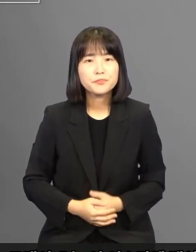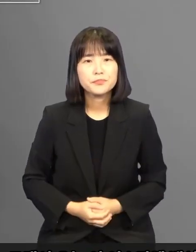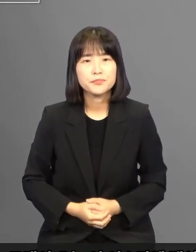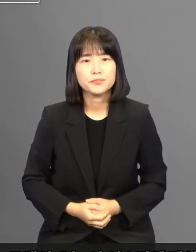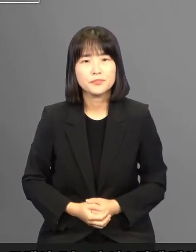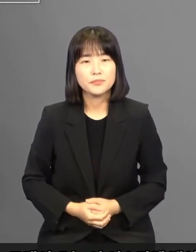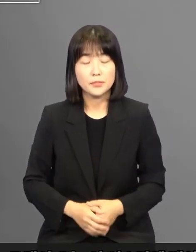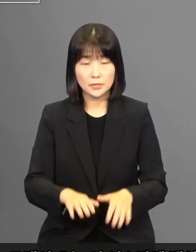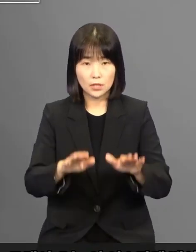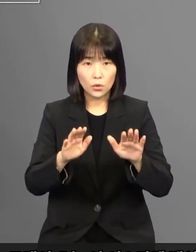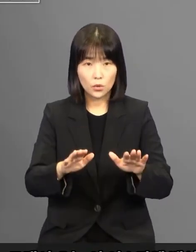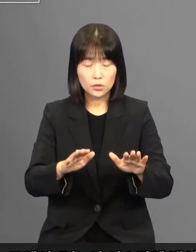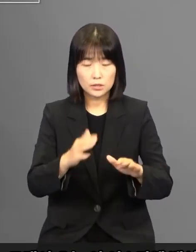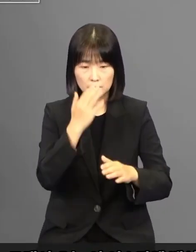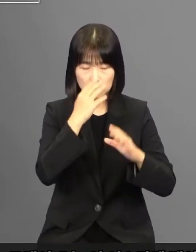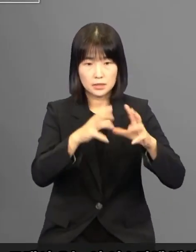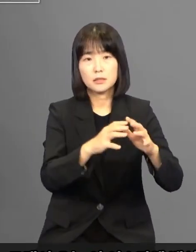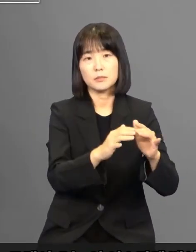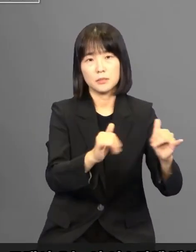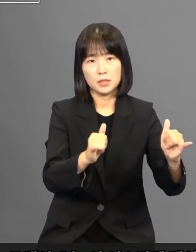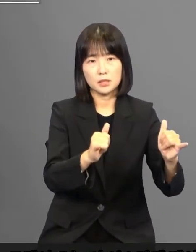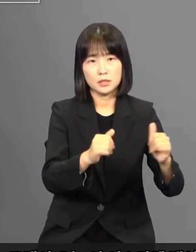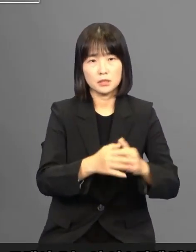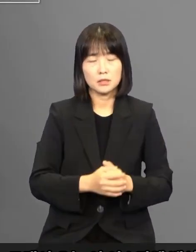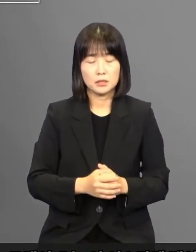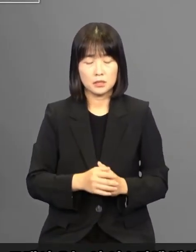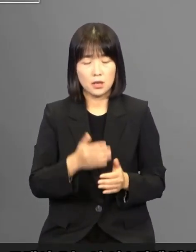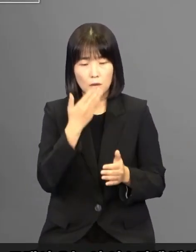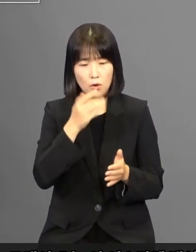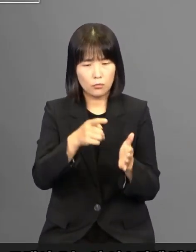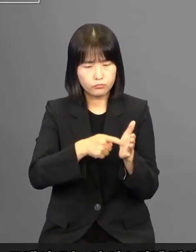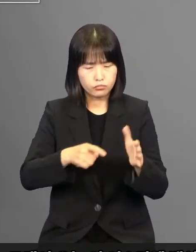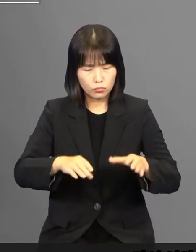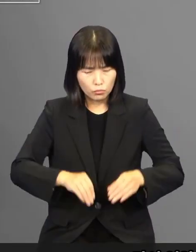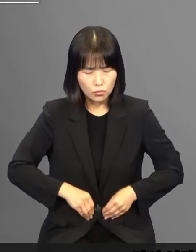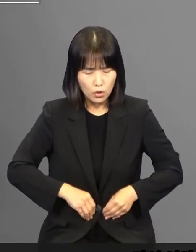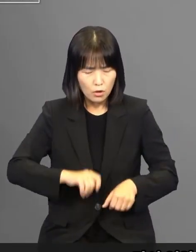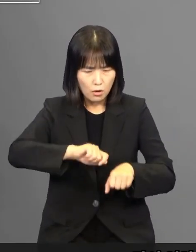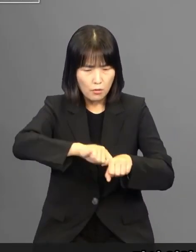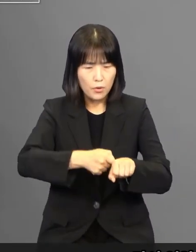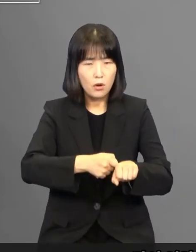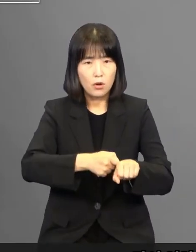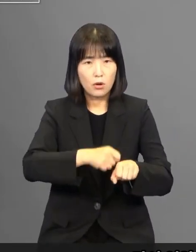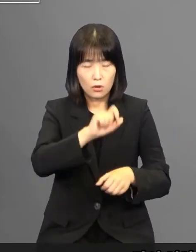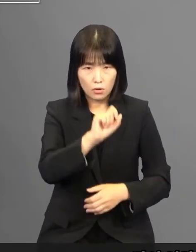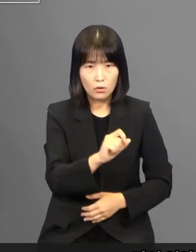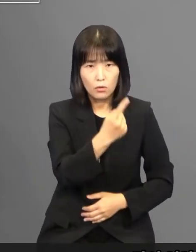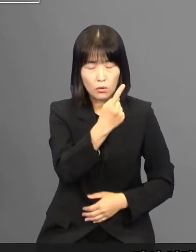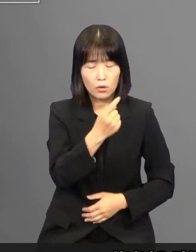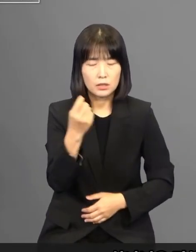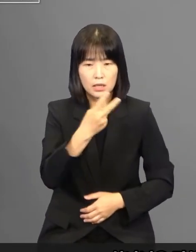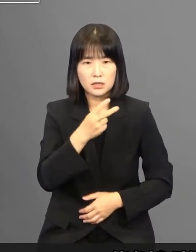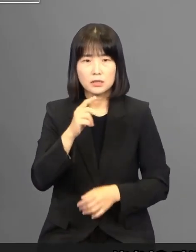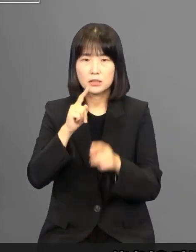그래서 오늘 이 이스라엘 백성들에게 흉년이라고 하는 징계를 통하여 다시 언약을 회복할 수 있도록 하나님은